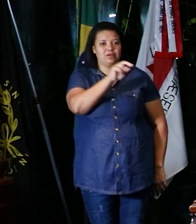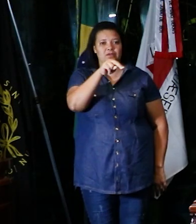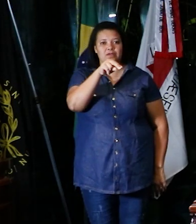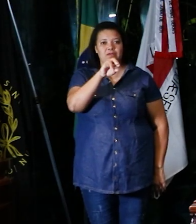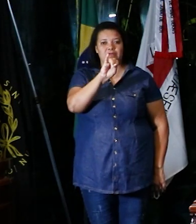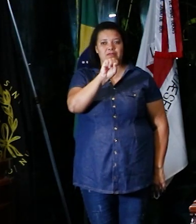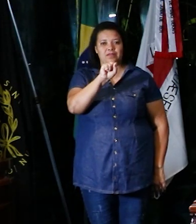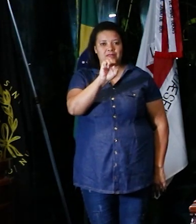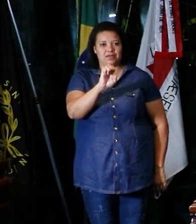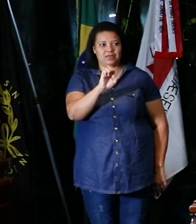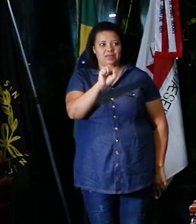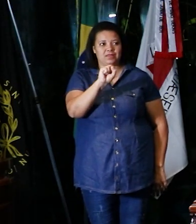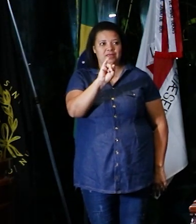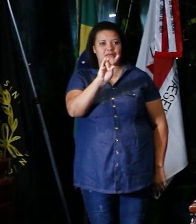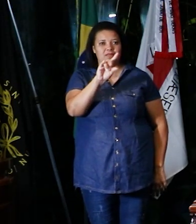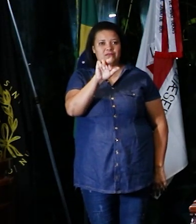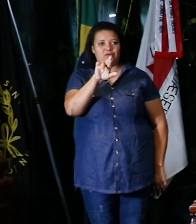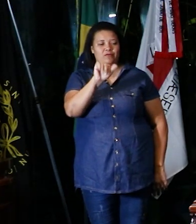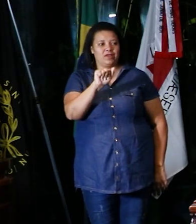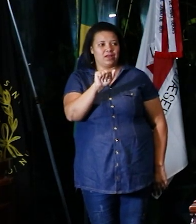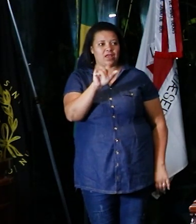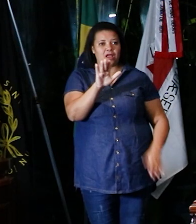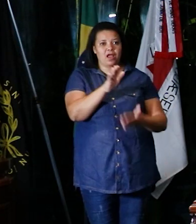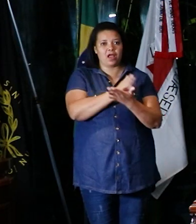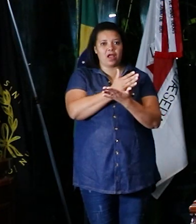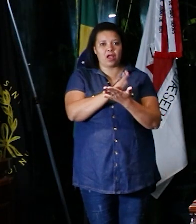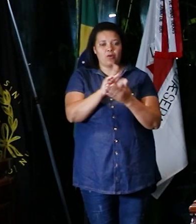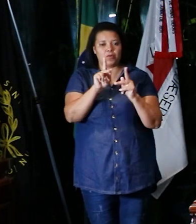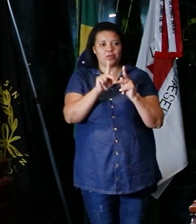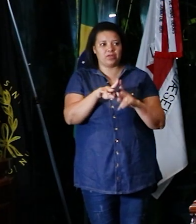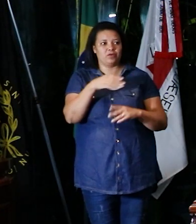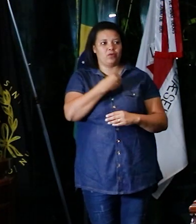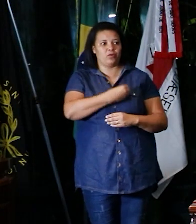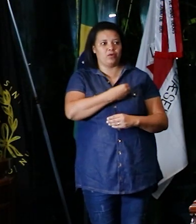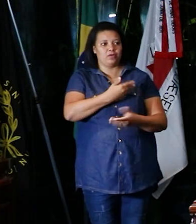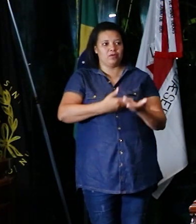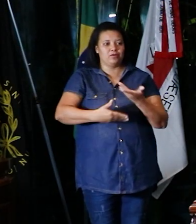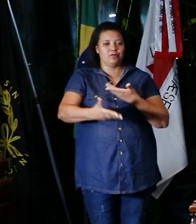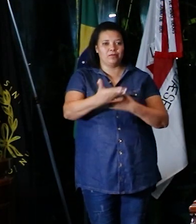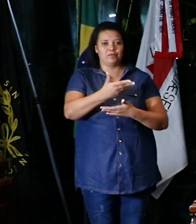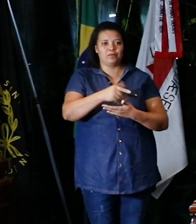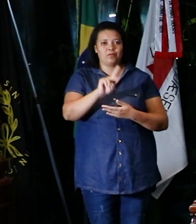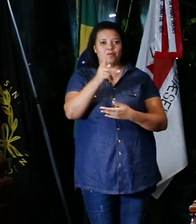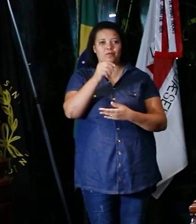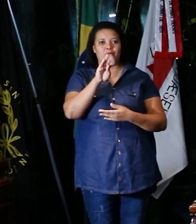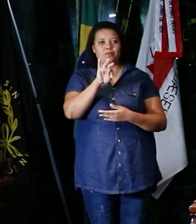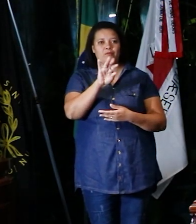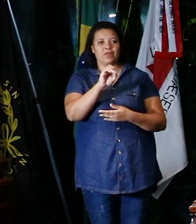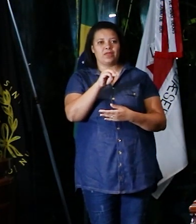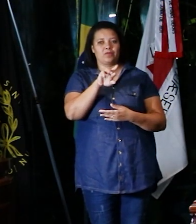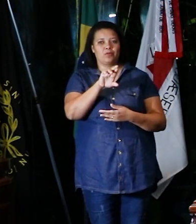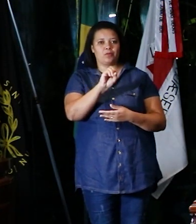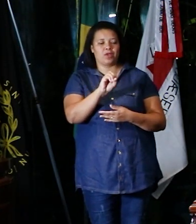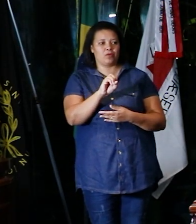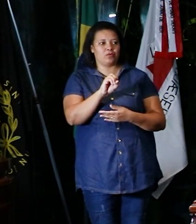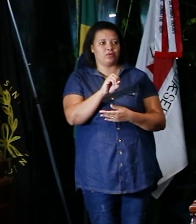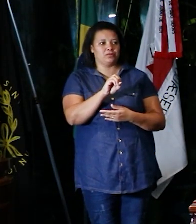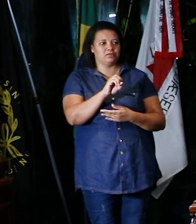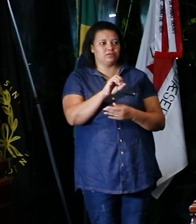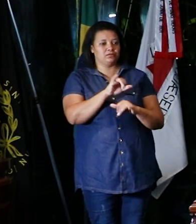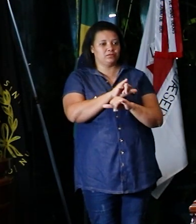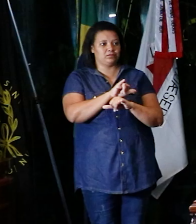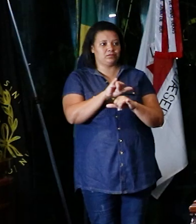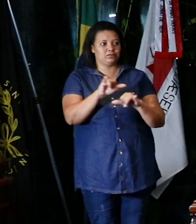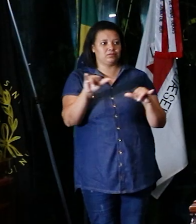Silveira. E vai por aí algumas pessoas com quem eu convivi. Humberto Mauro. Então, eu quero dizer para vocês